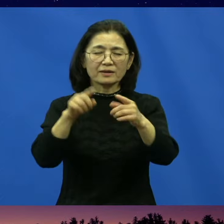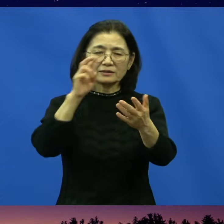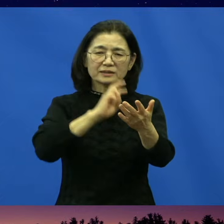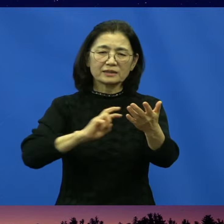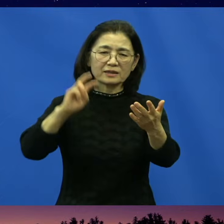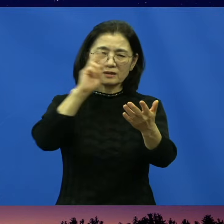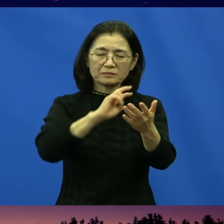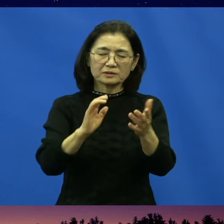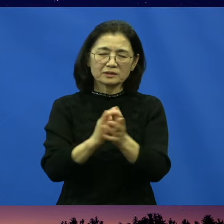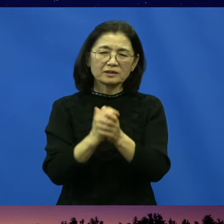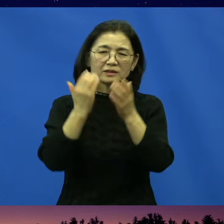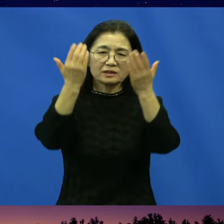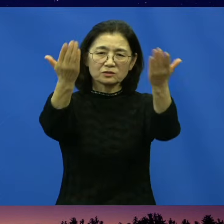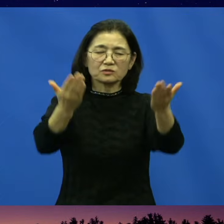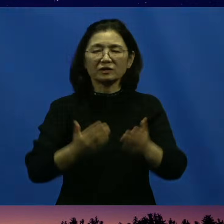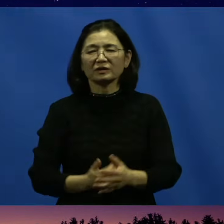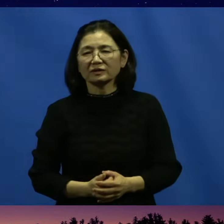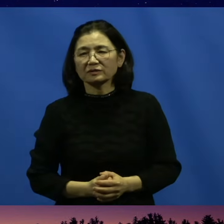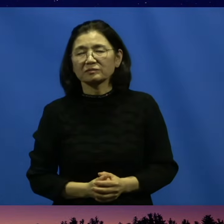기도함으로 나아가겠습니다.